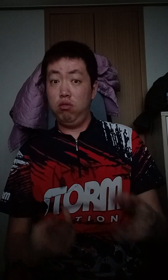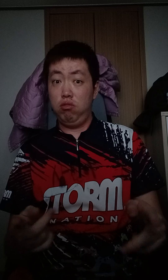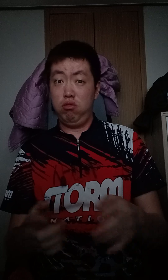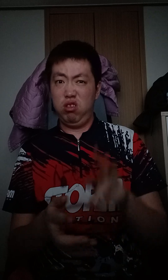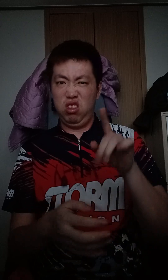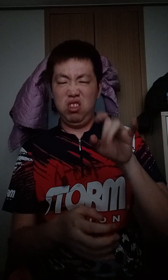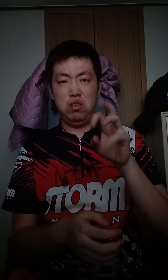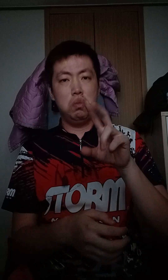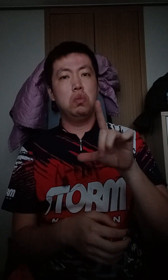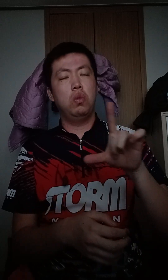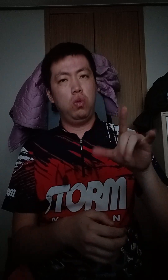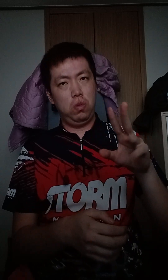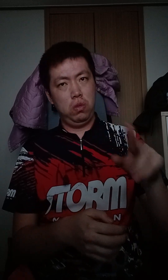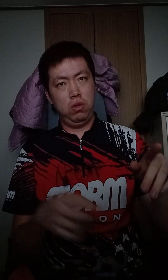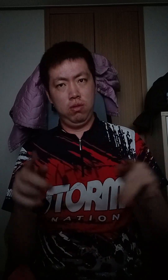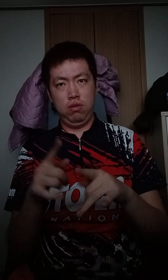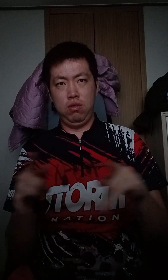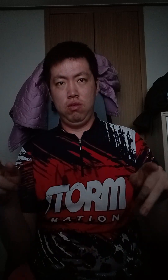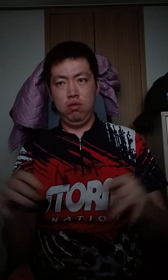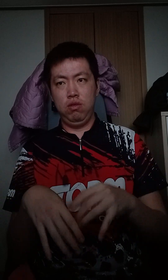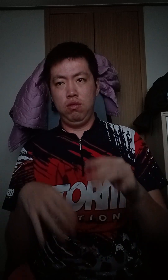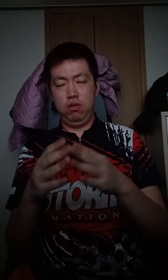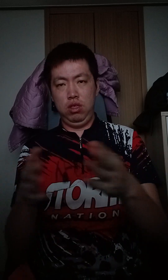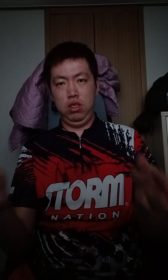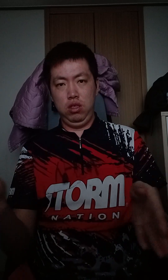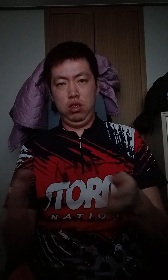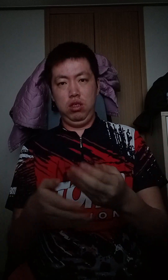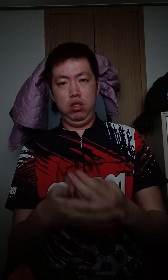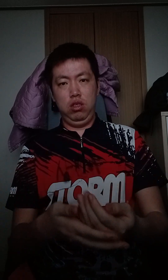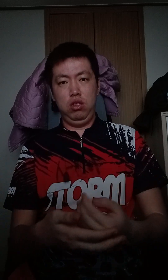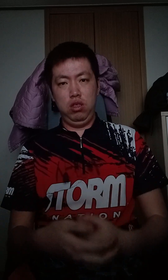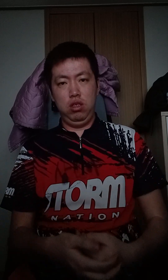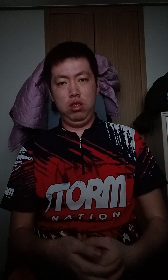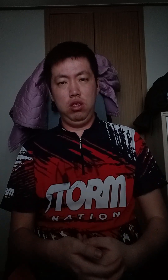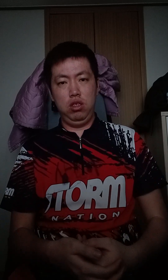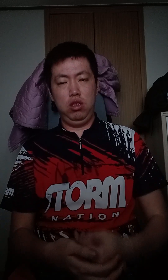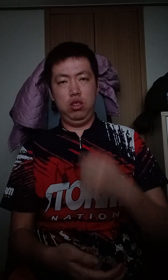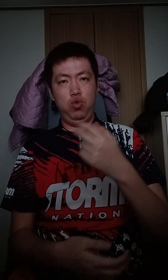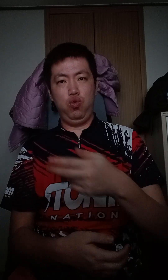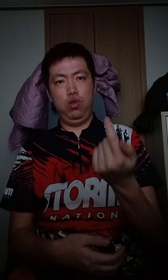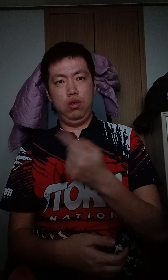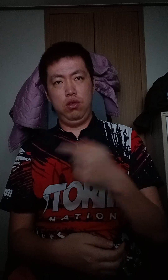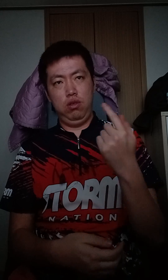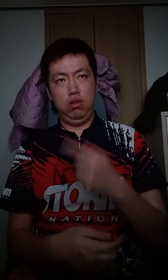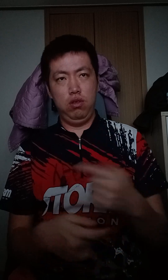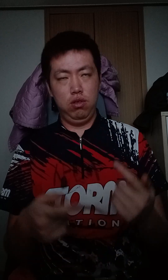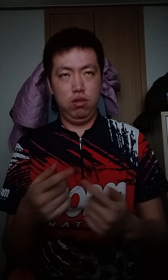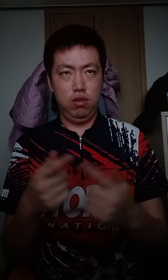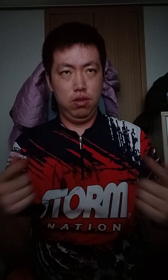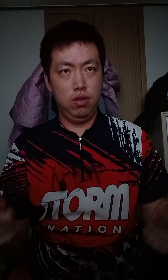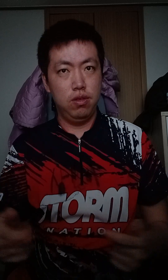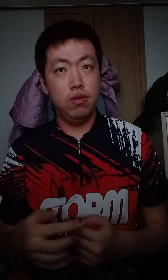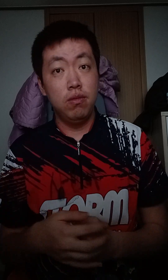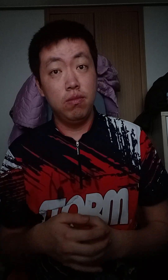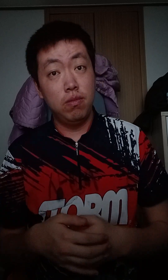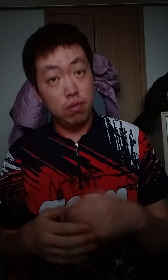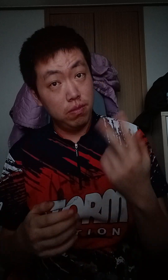반드시 75cm 이상의 공간을 둬야만 합니다. 한 휴게소의 변기 옆 공간을 재봤더니 30cm도